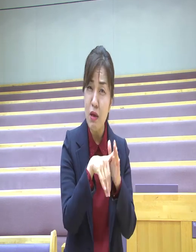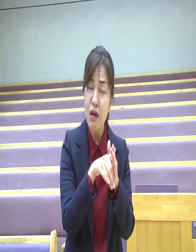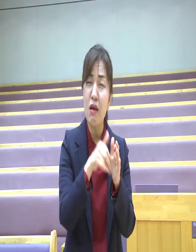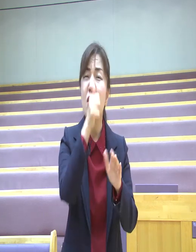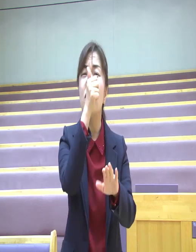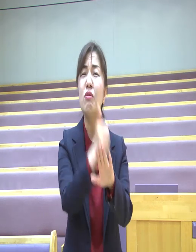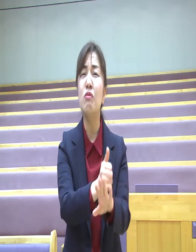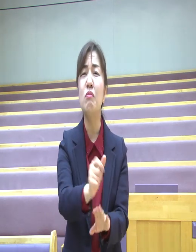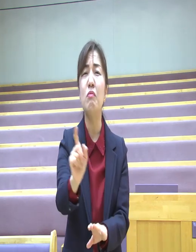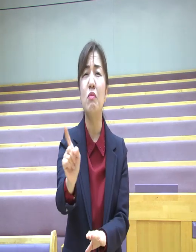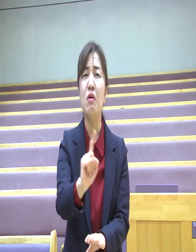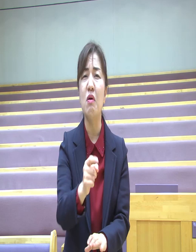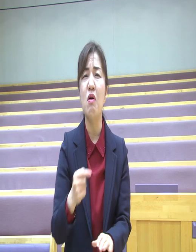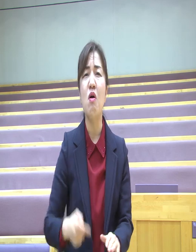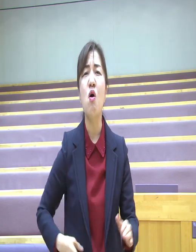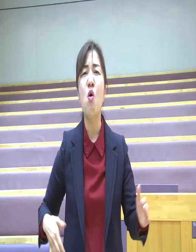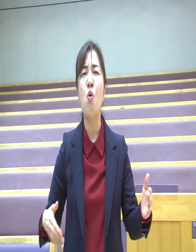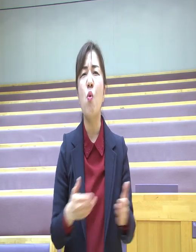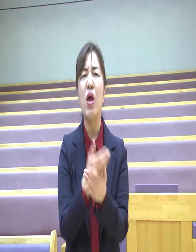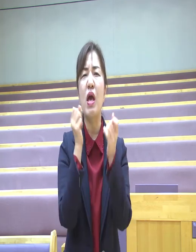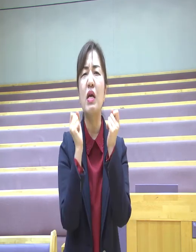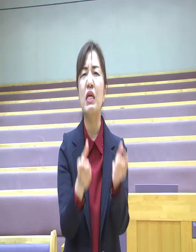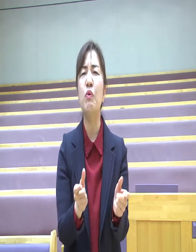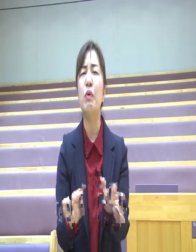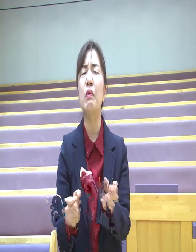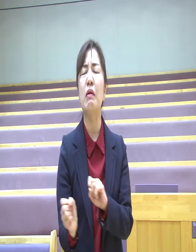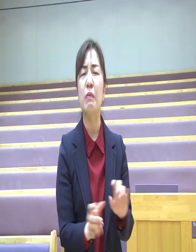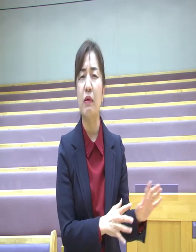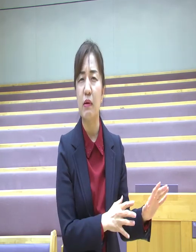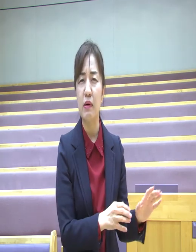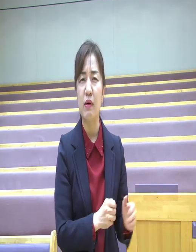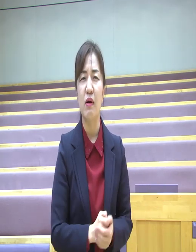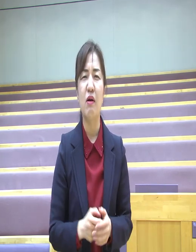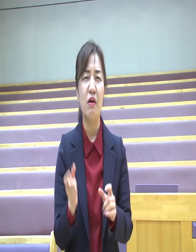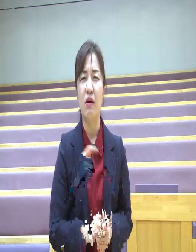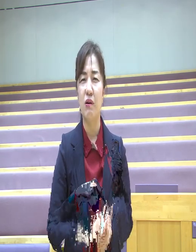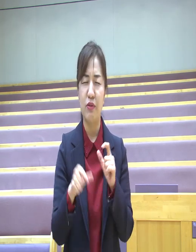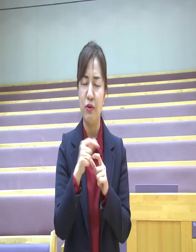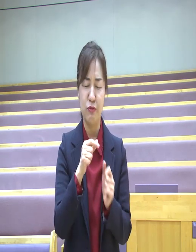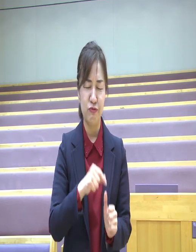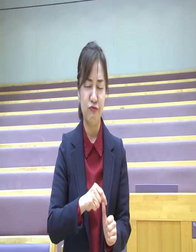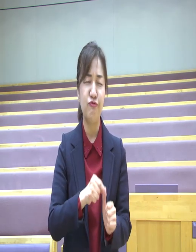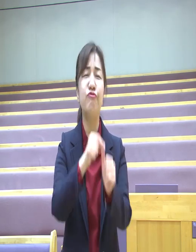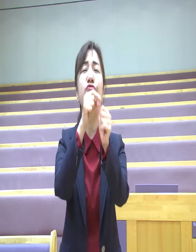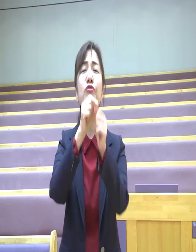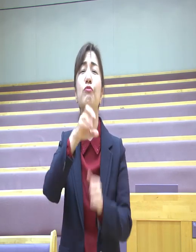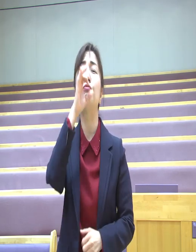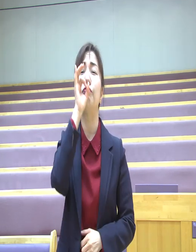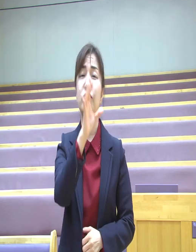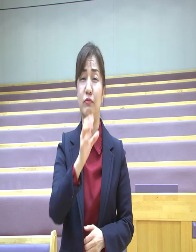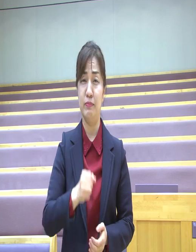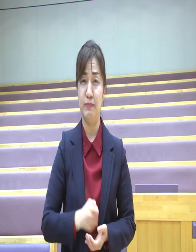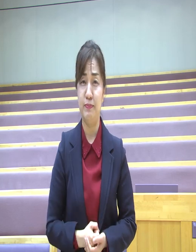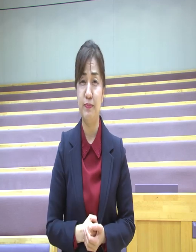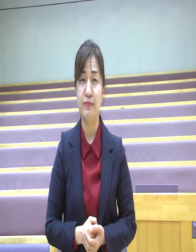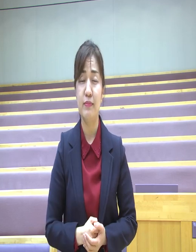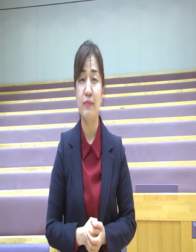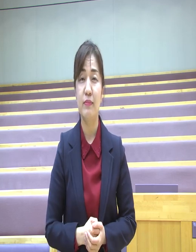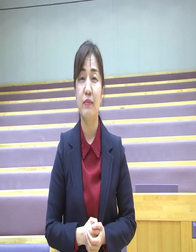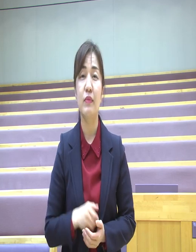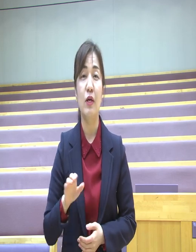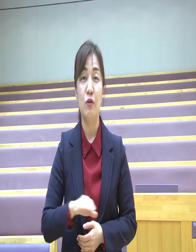때에 결국에는 회개의 기회를 잃어버리고 더 이상 구제를 받을 수 없게 되는